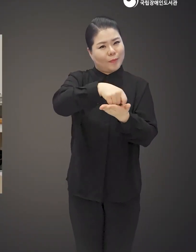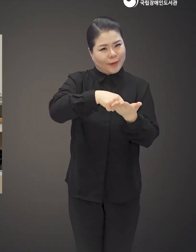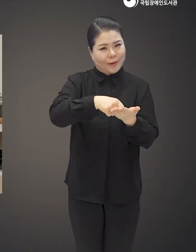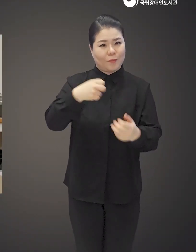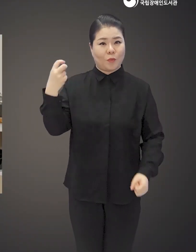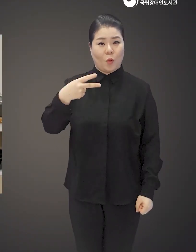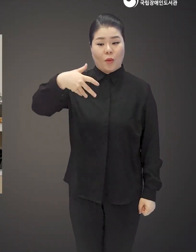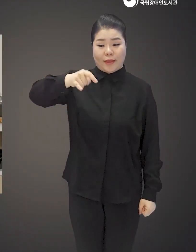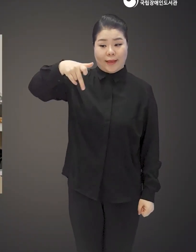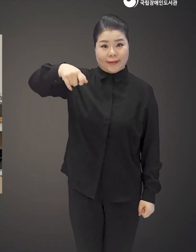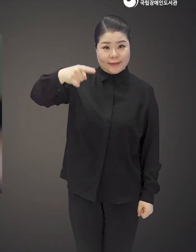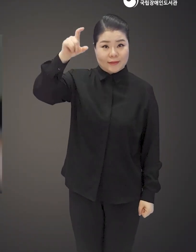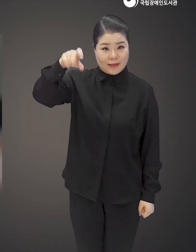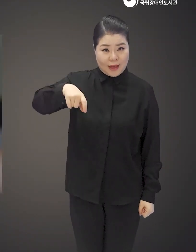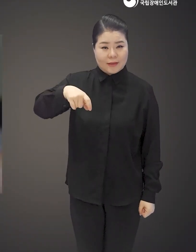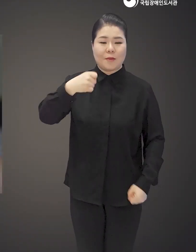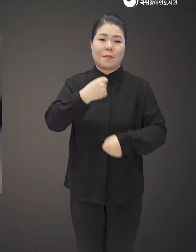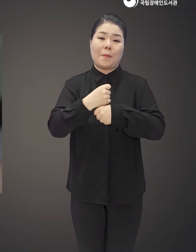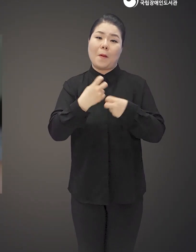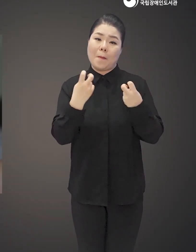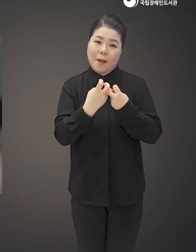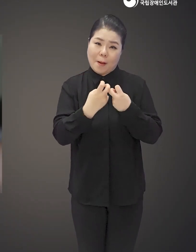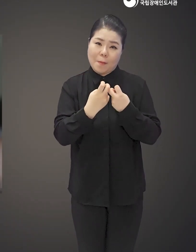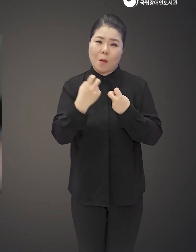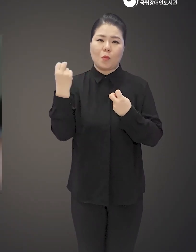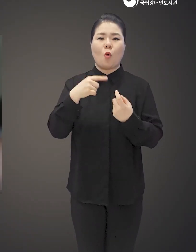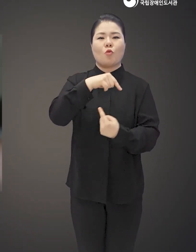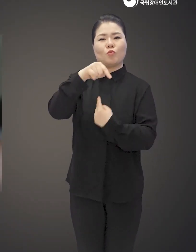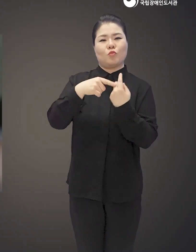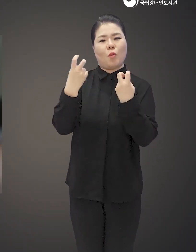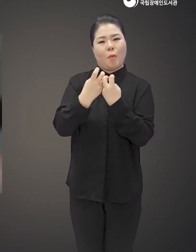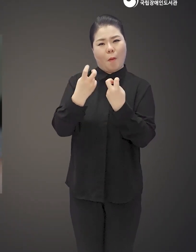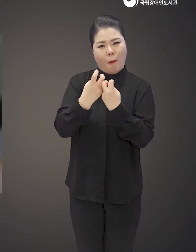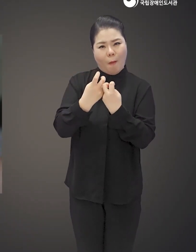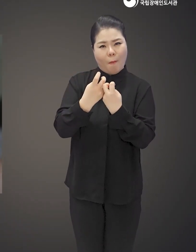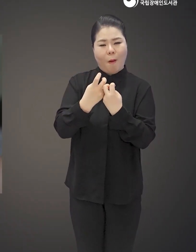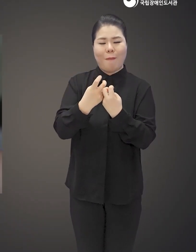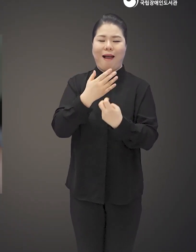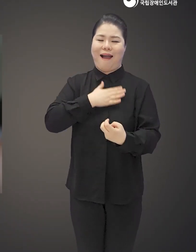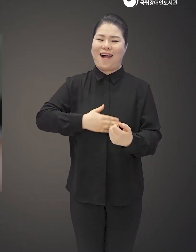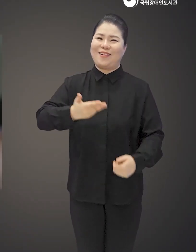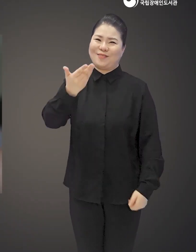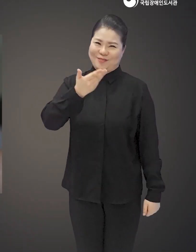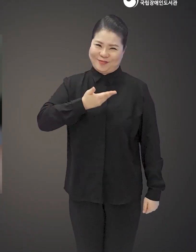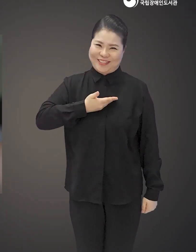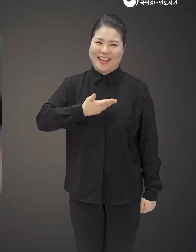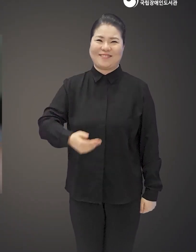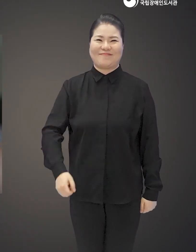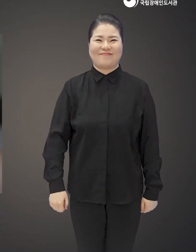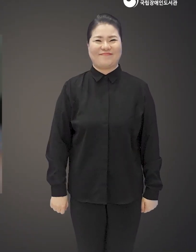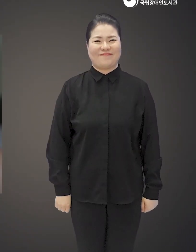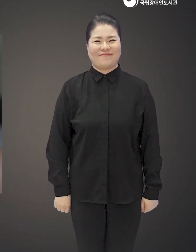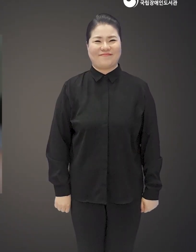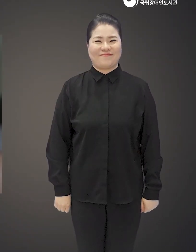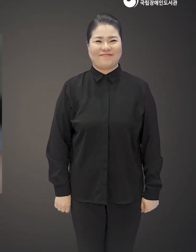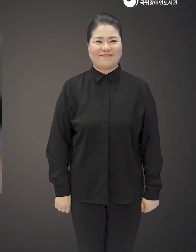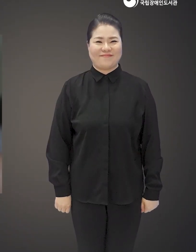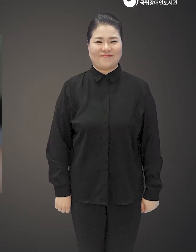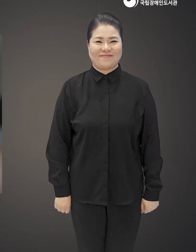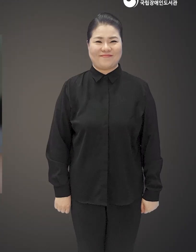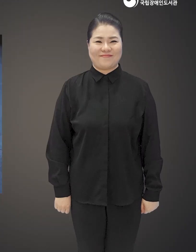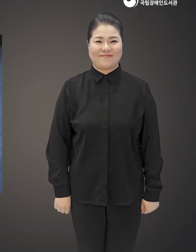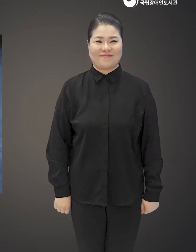기입장을 작성하는 법은 물론 체크카드에 대한 설명과 발급 방법, 똑똑한 사용법까지 세세한 정보를